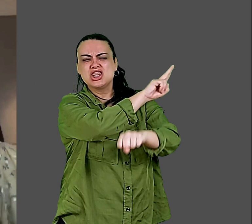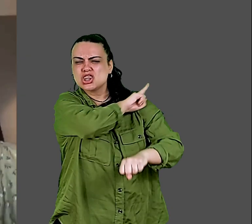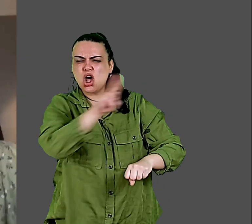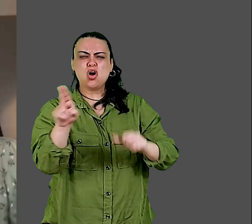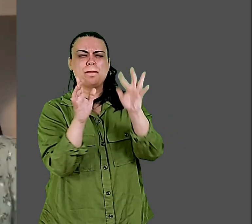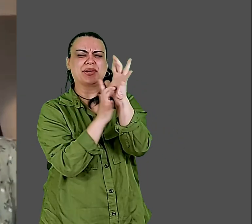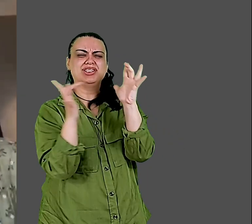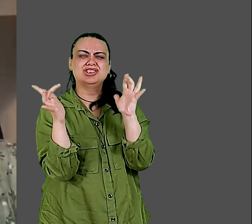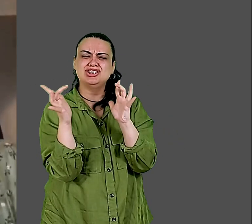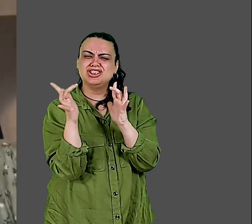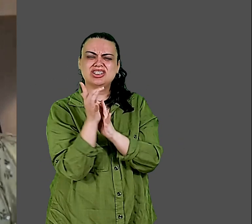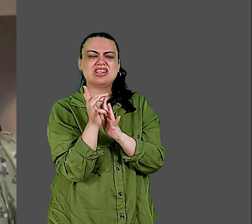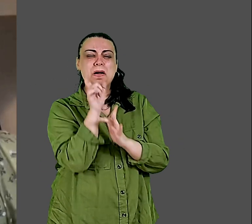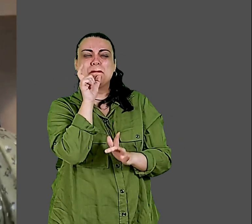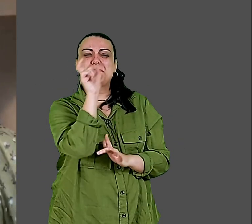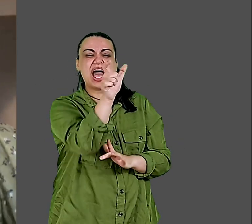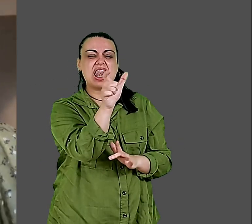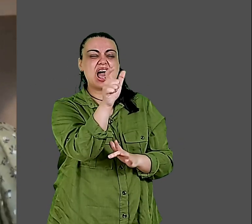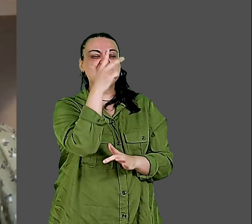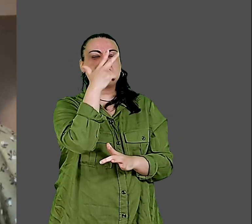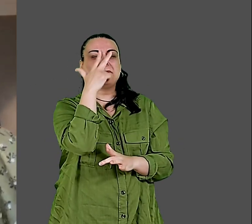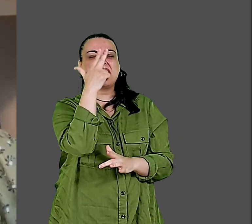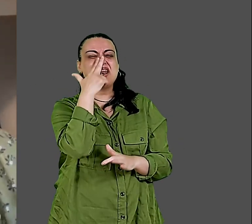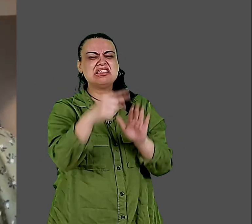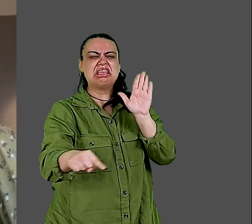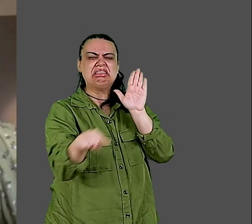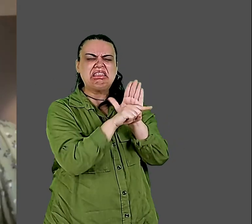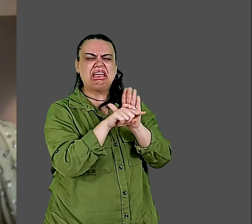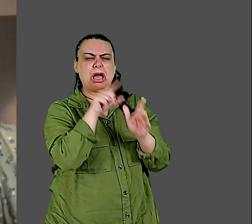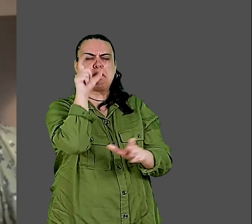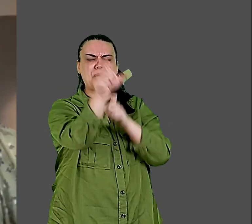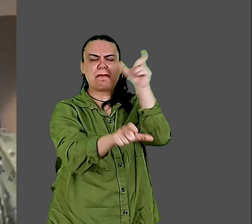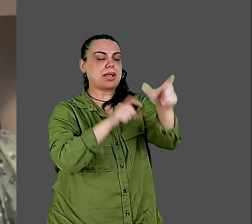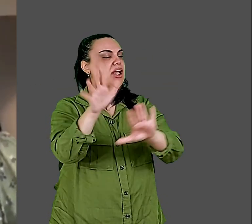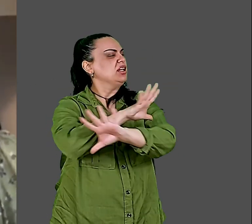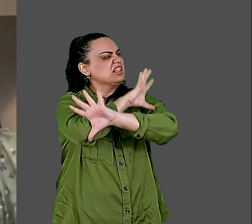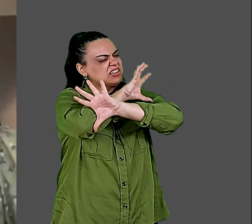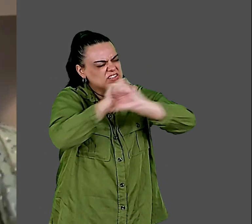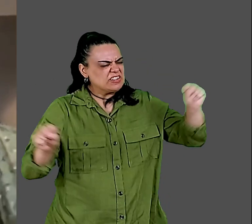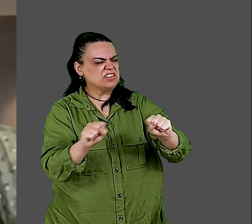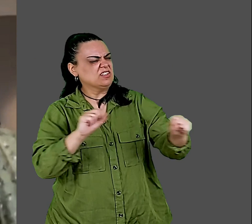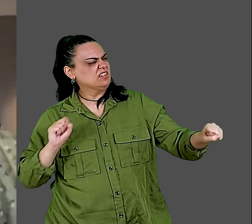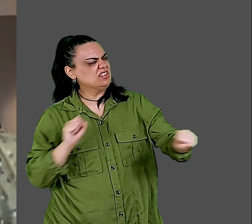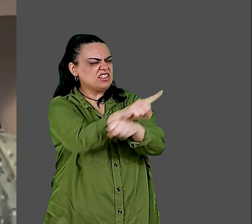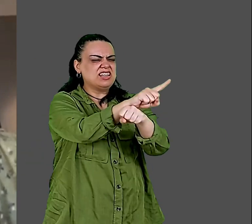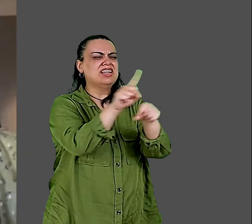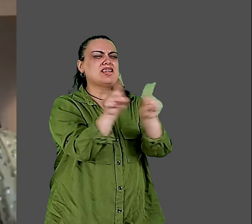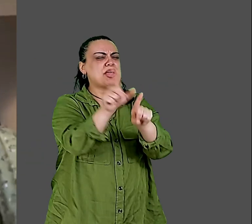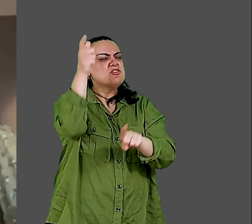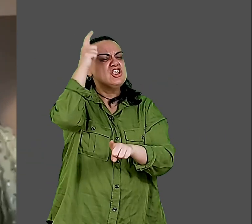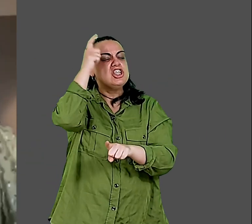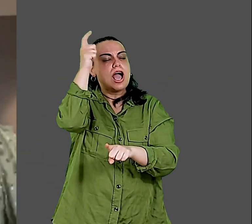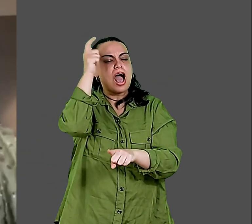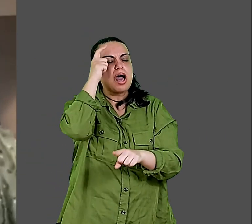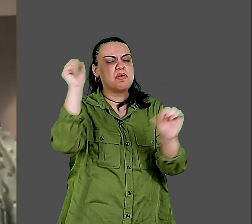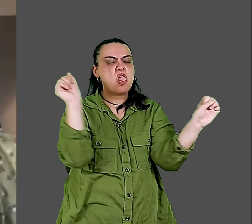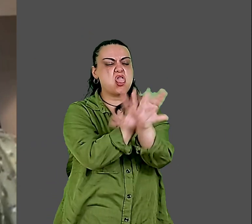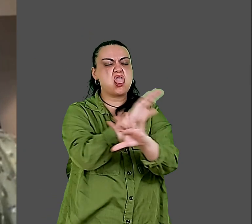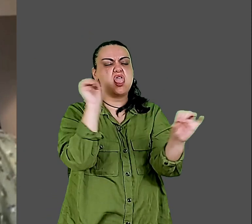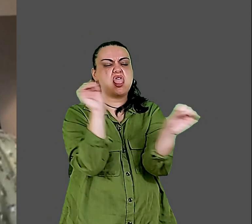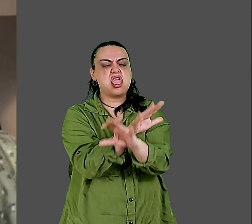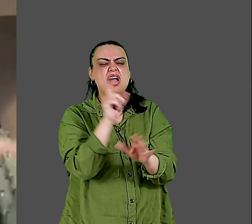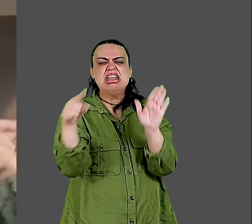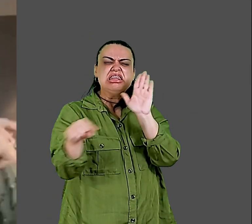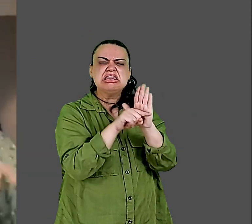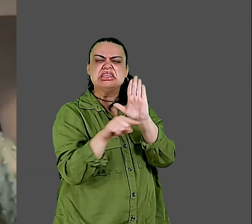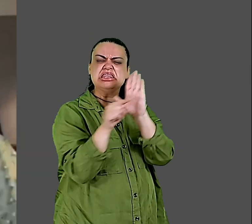essa palavra, sentimento de inutilidade, de incapacidade, falácia do inferno, sofisma de Satanás, seja repreendido